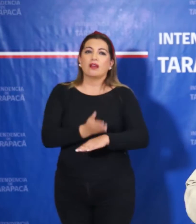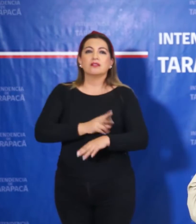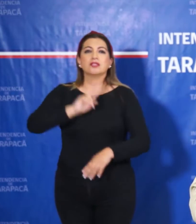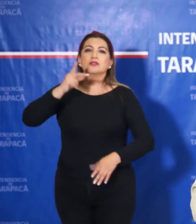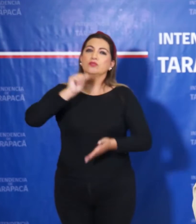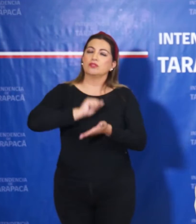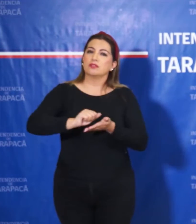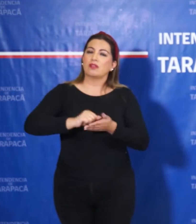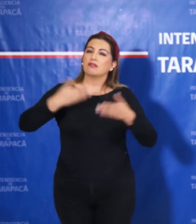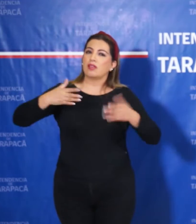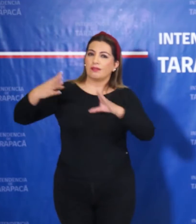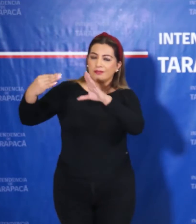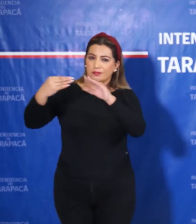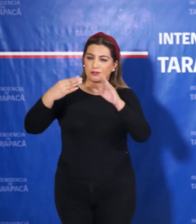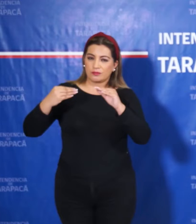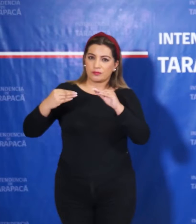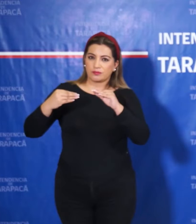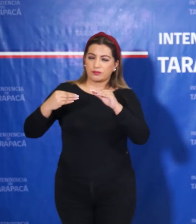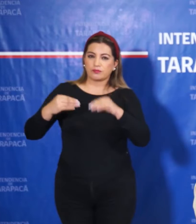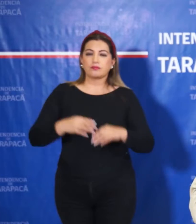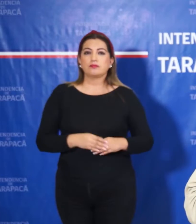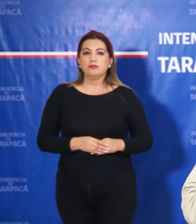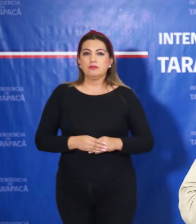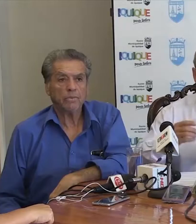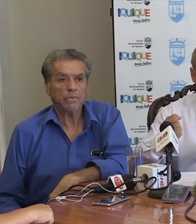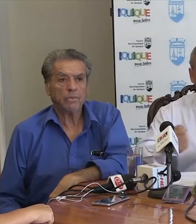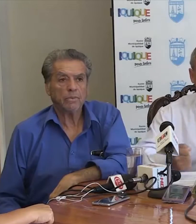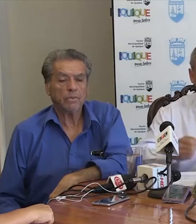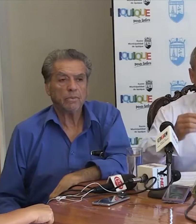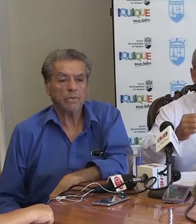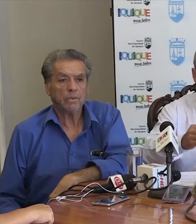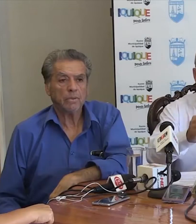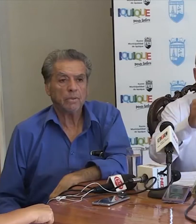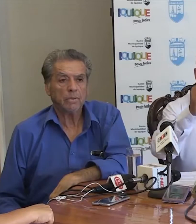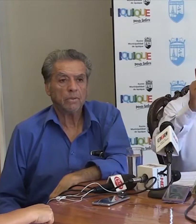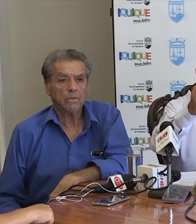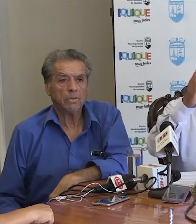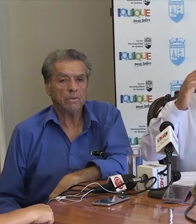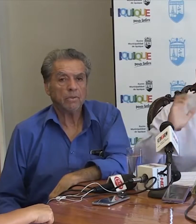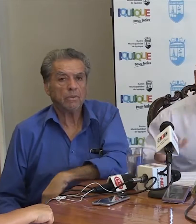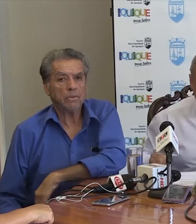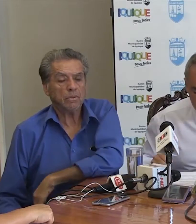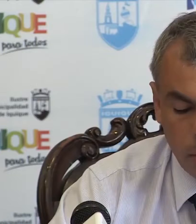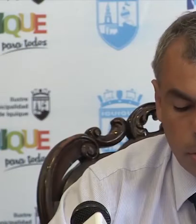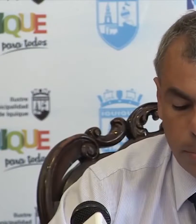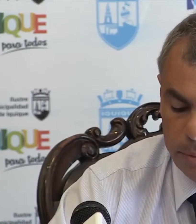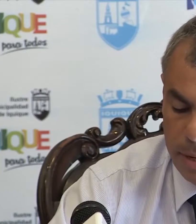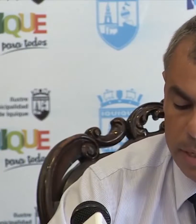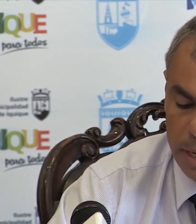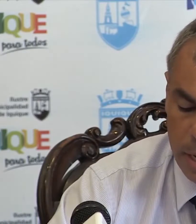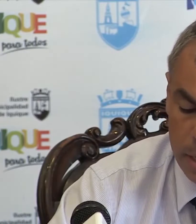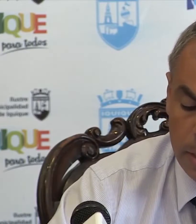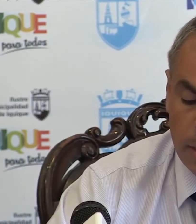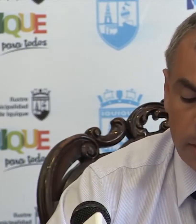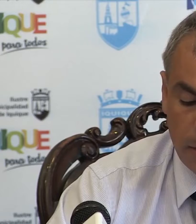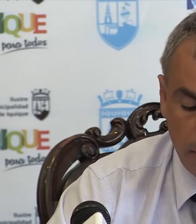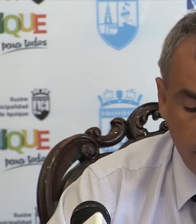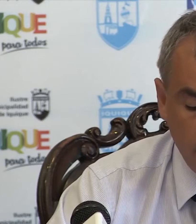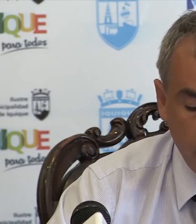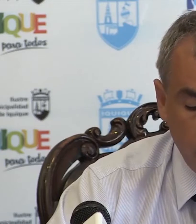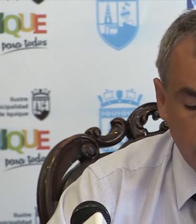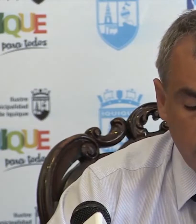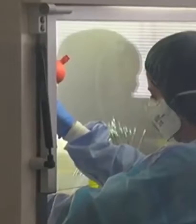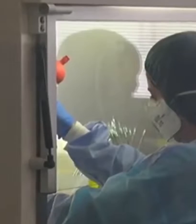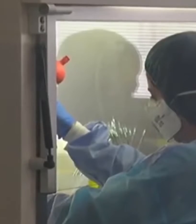subsecretario de Hacienda, Francisco Moreno. La idea es que los alcaldes puedan disponer de estos dineros, dijo,